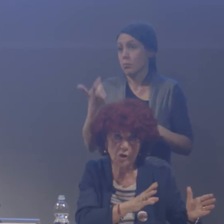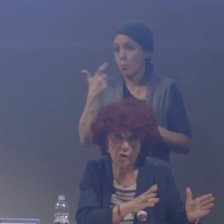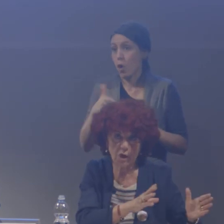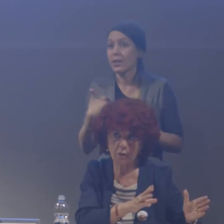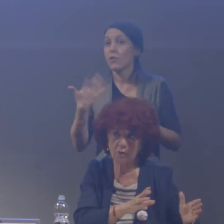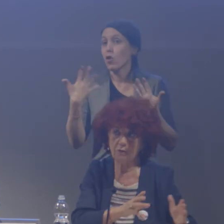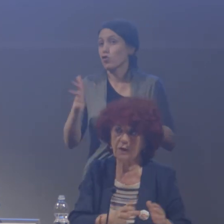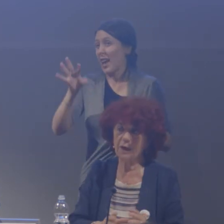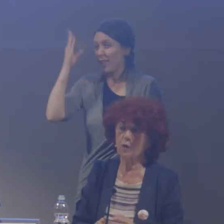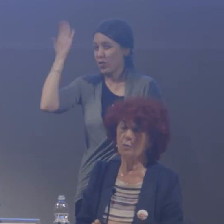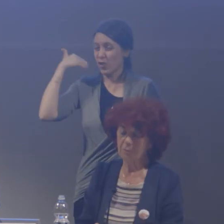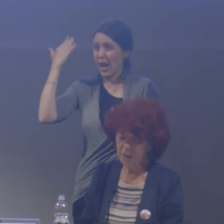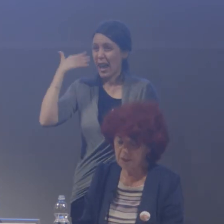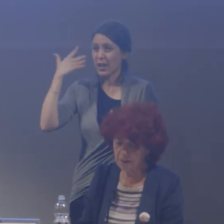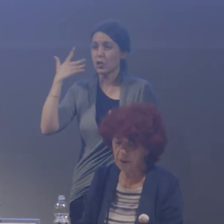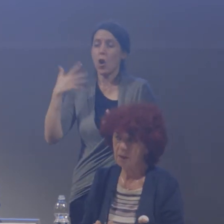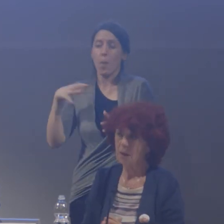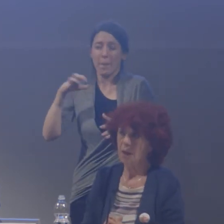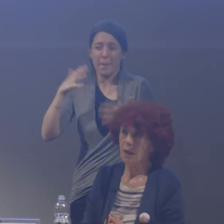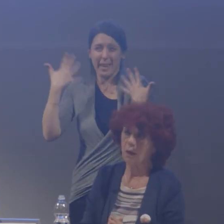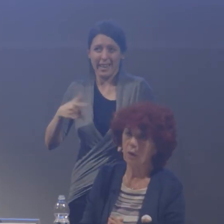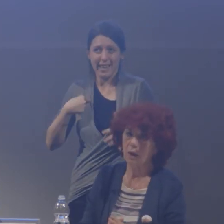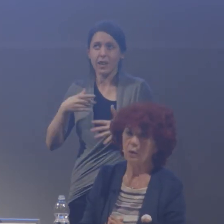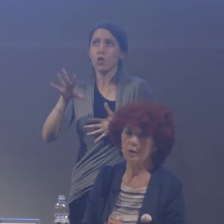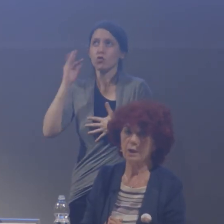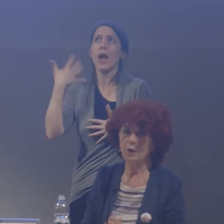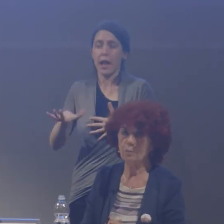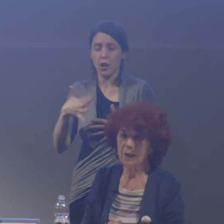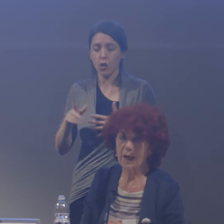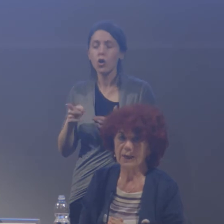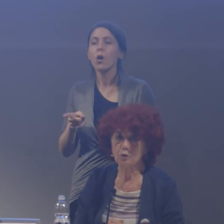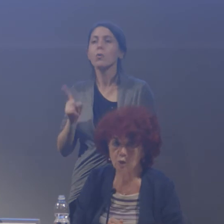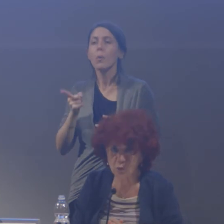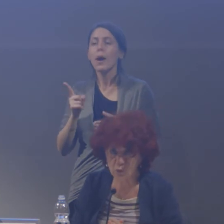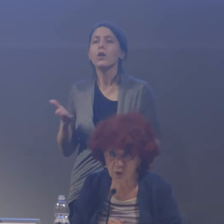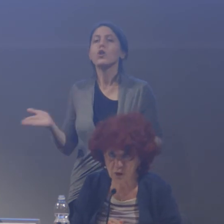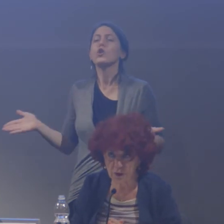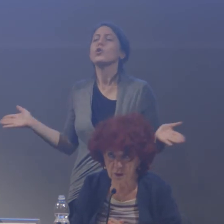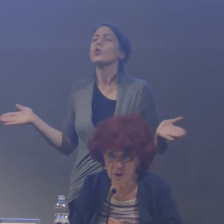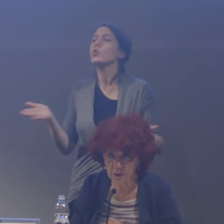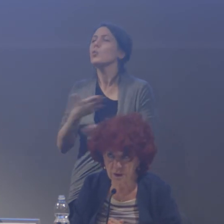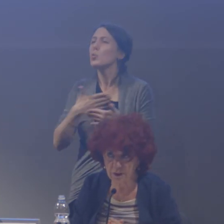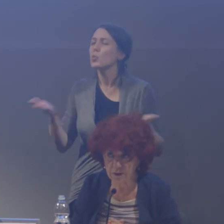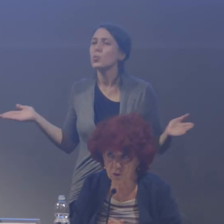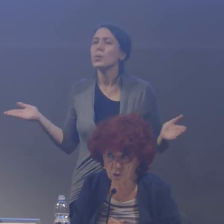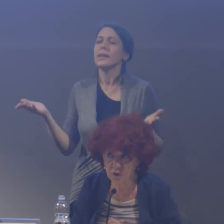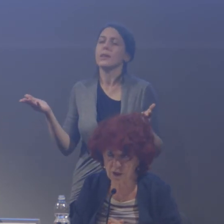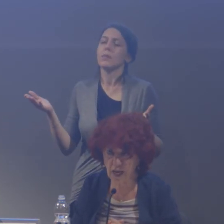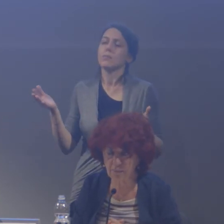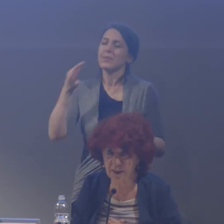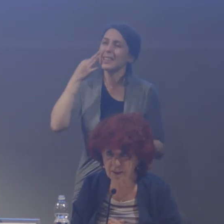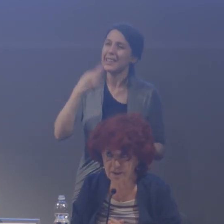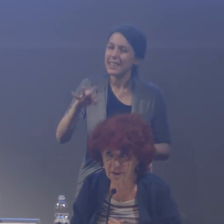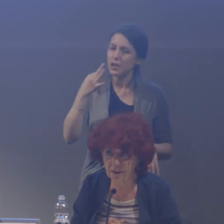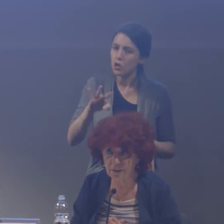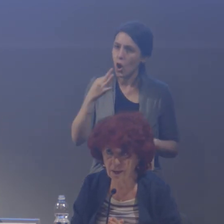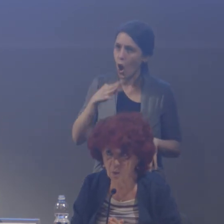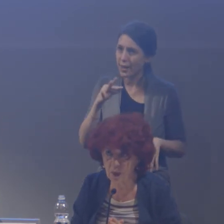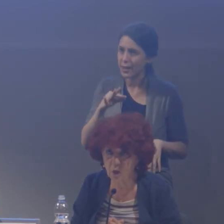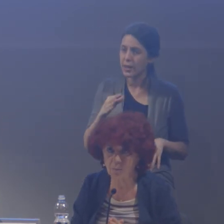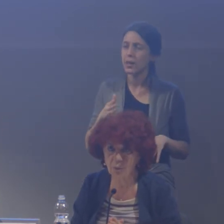che ho già scelto di fare come ministra, è quello di recuperare tutti i discorsi, a